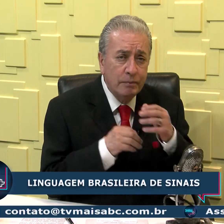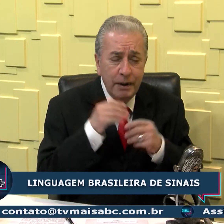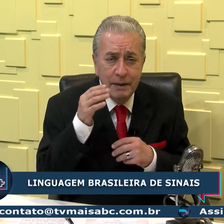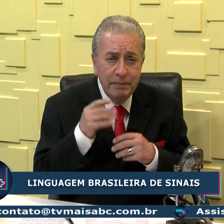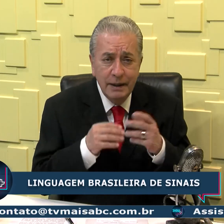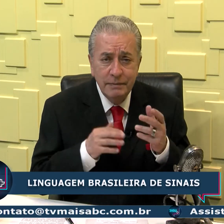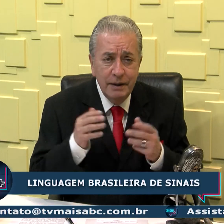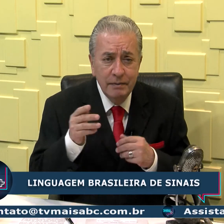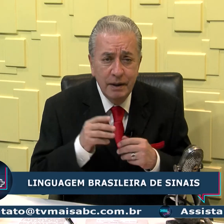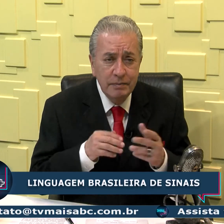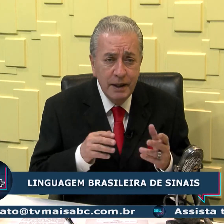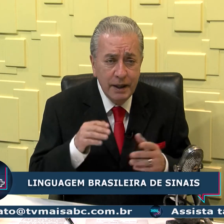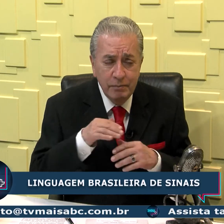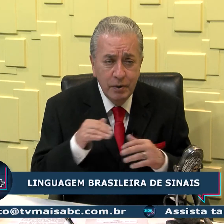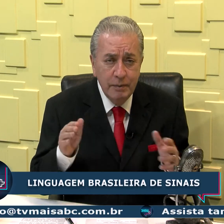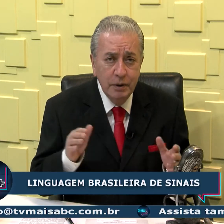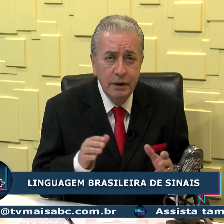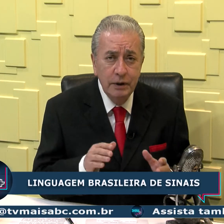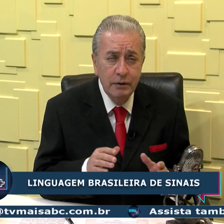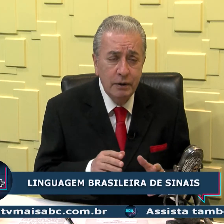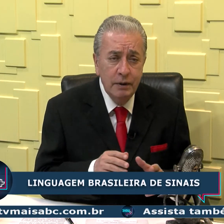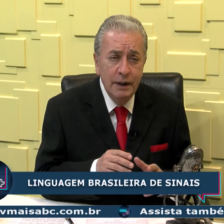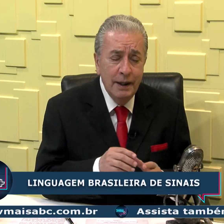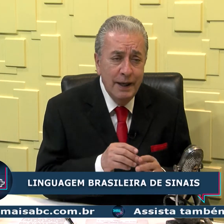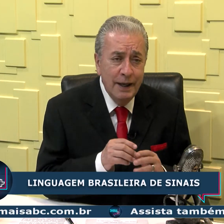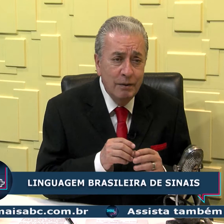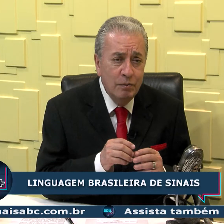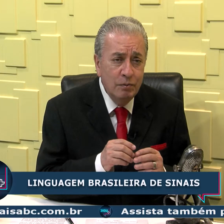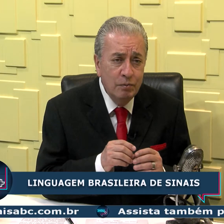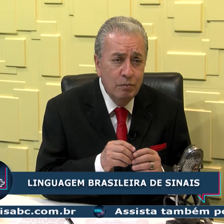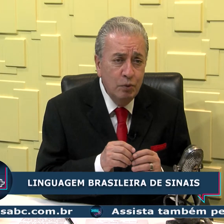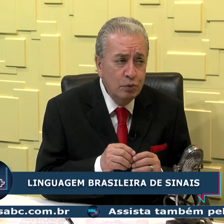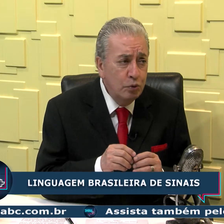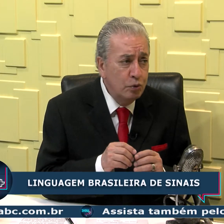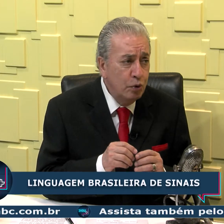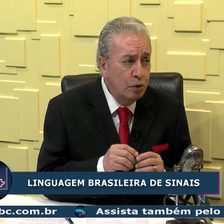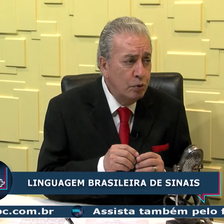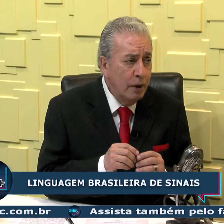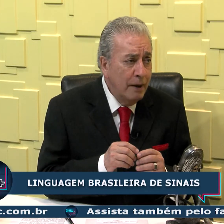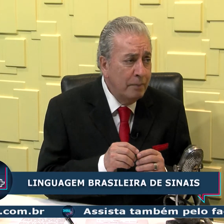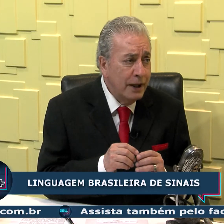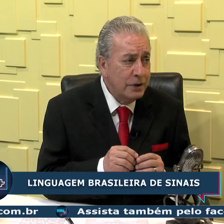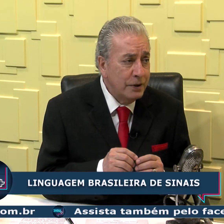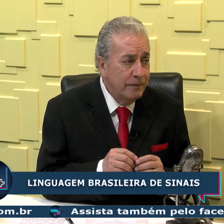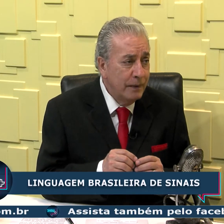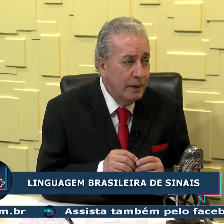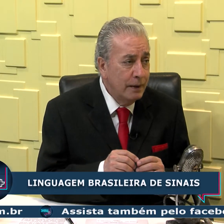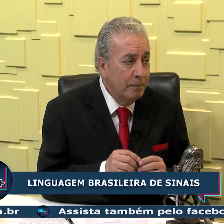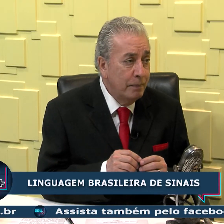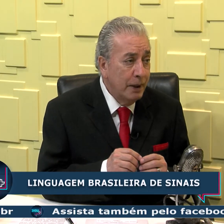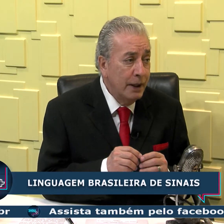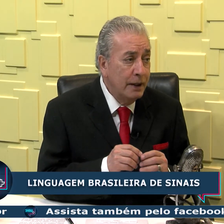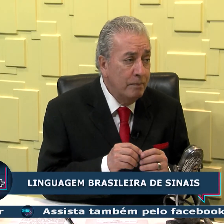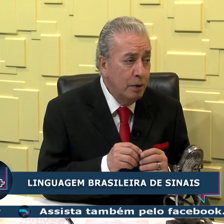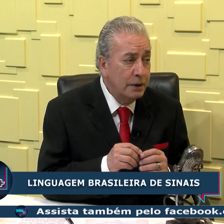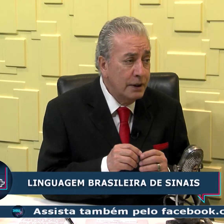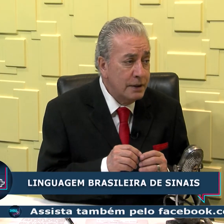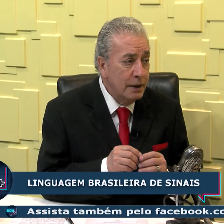para quem tanto acabou acabou não não é um mundo todo a parte da importância